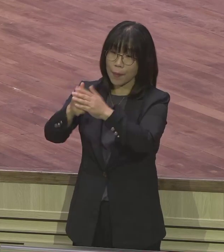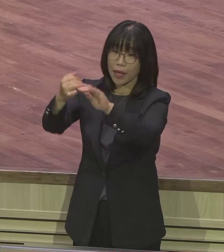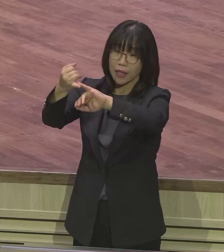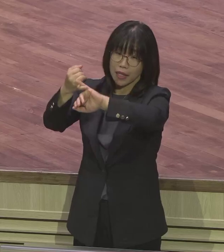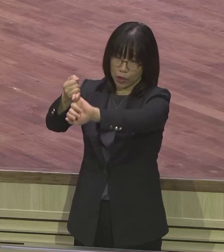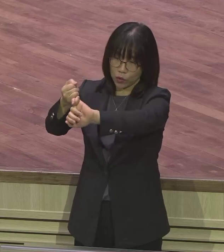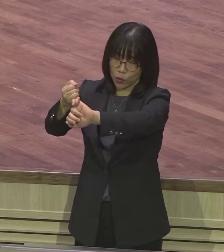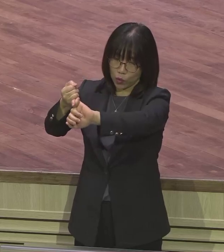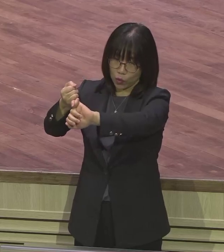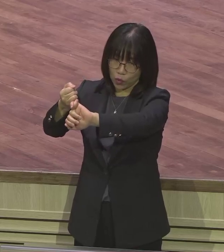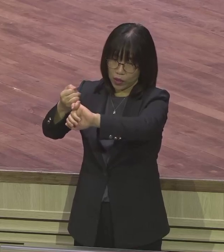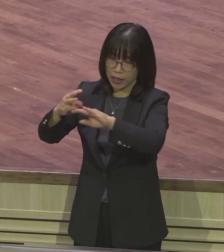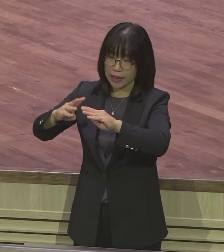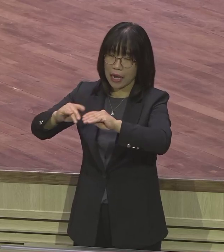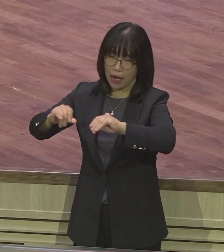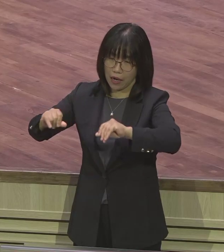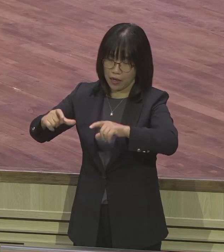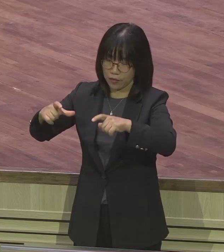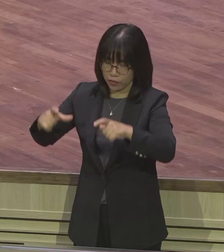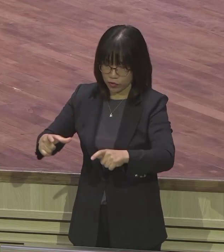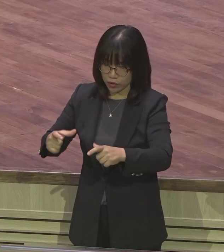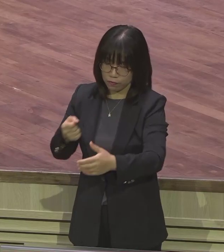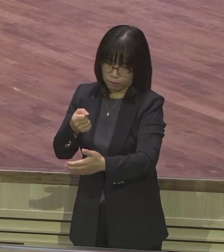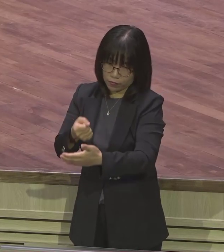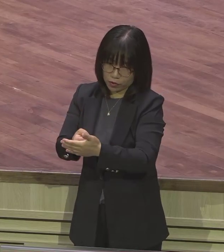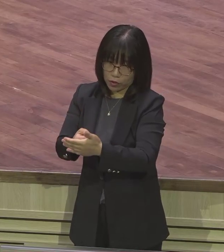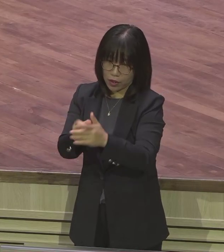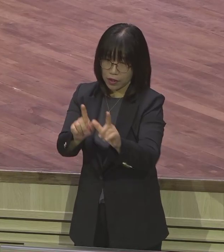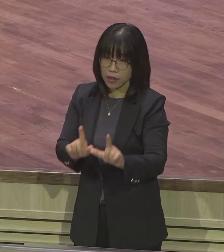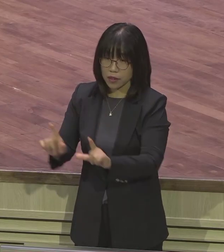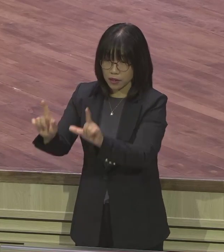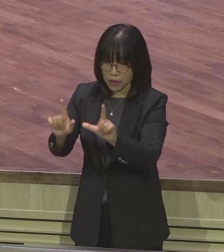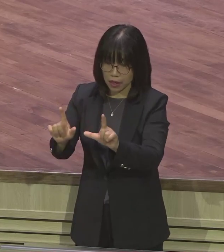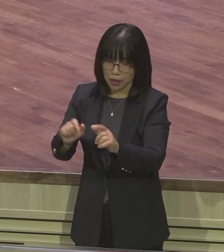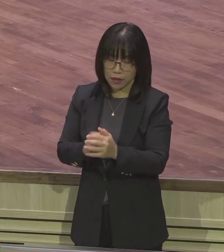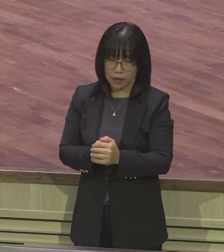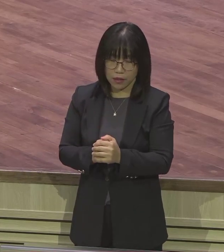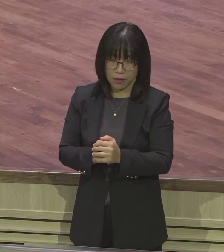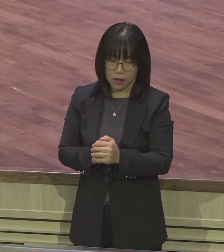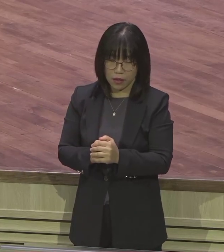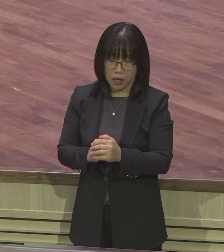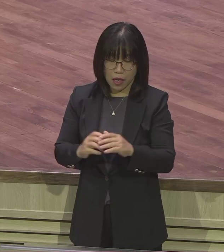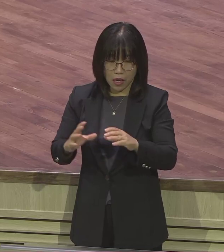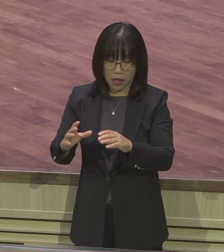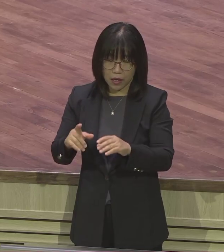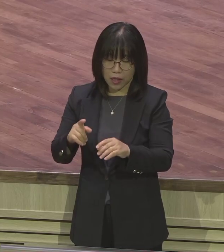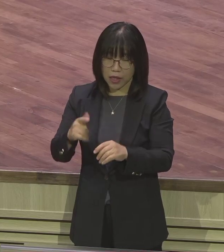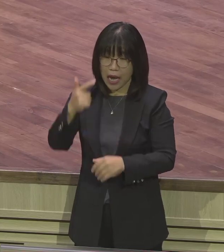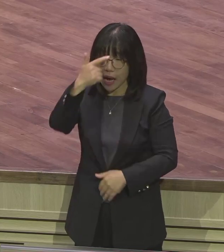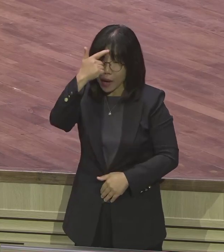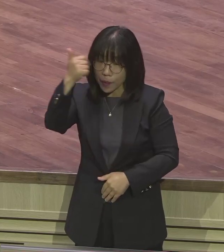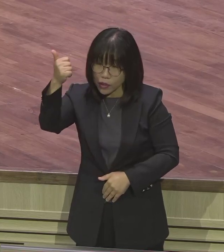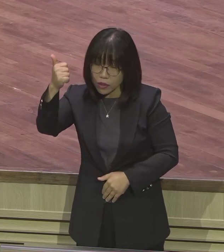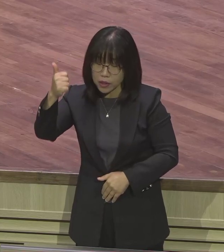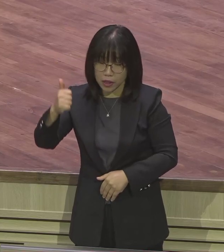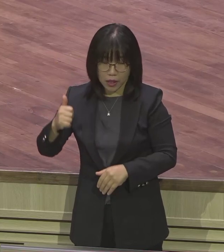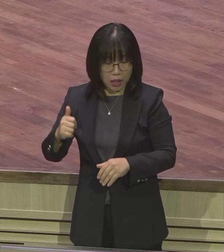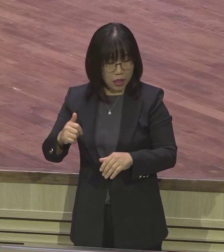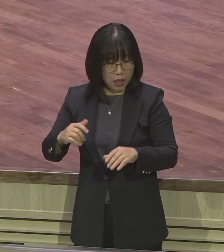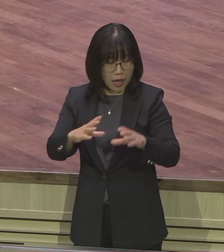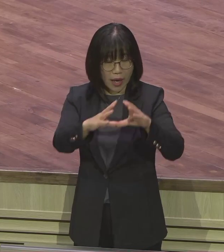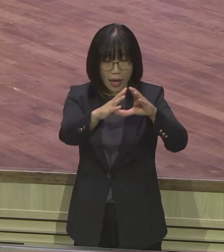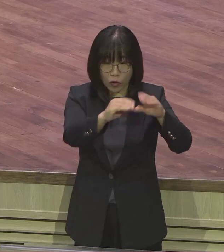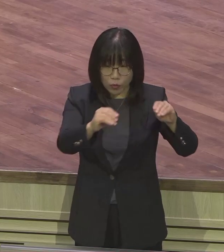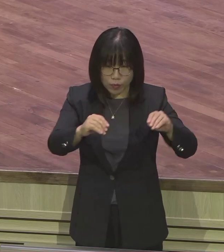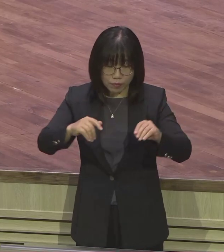이 땅을 떠나가지고 이 가나안 땅 떠나가지고 애굽에 가다가 얼마나 얼음당했어요. 마누라 뺏길